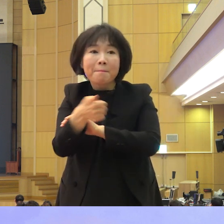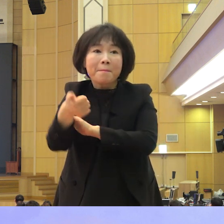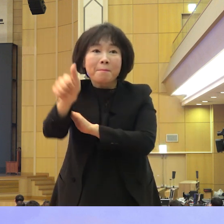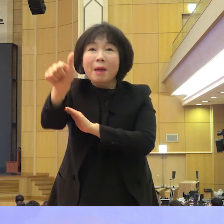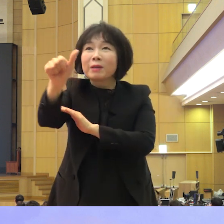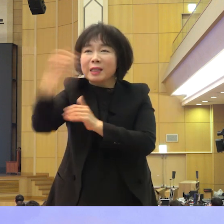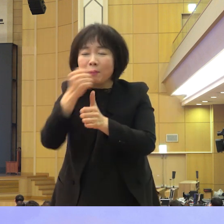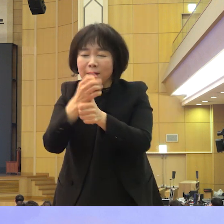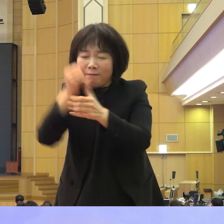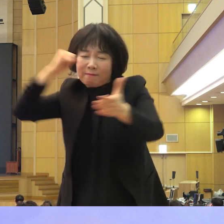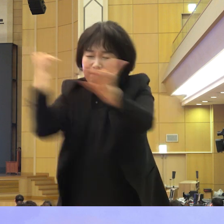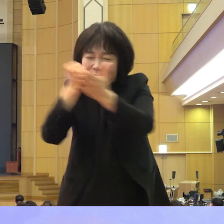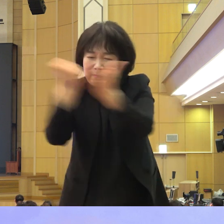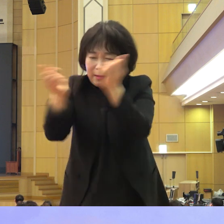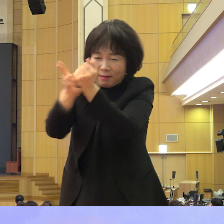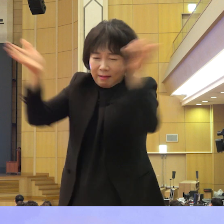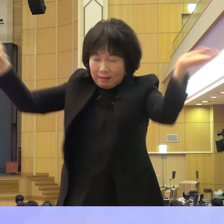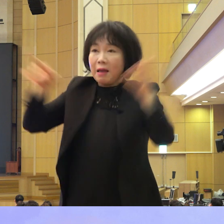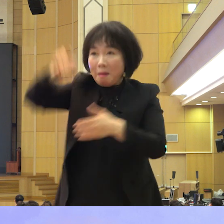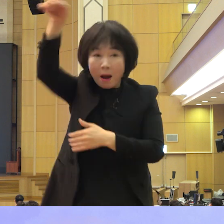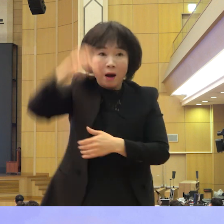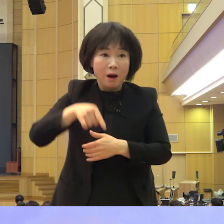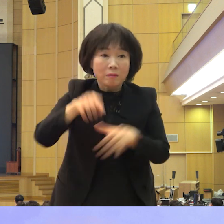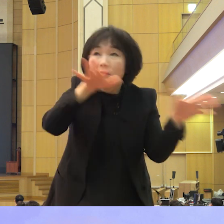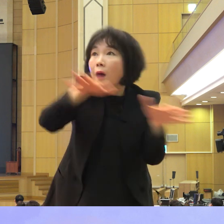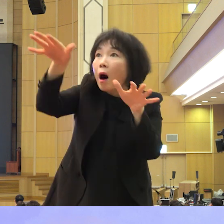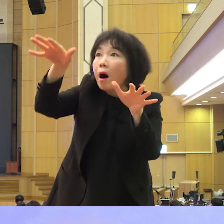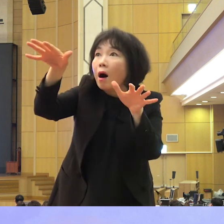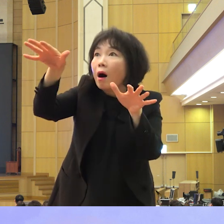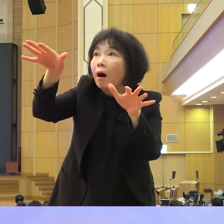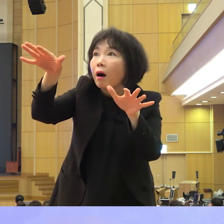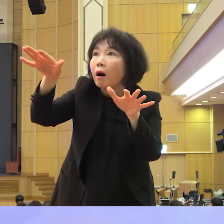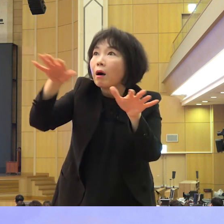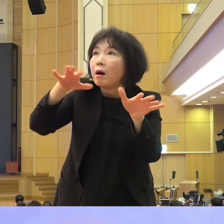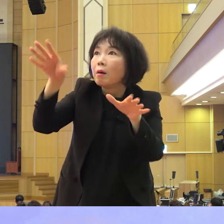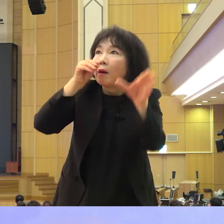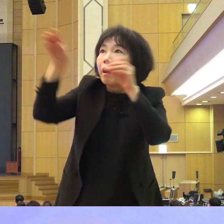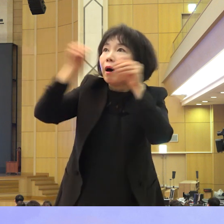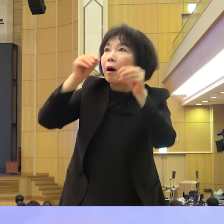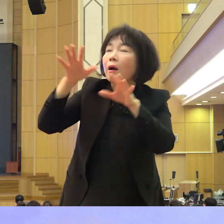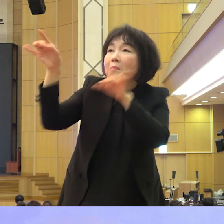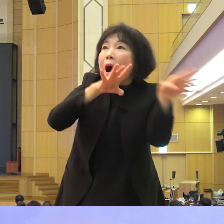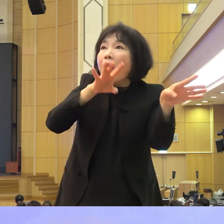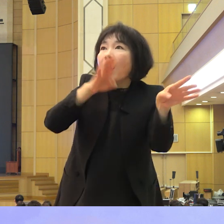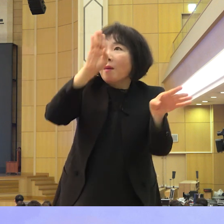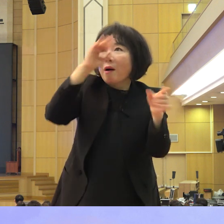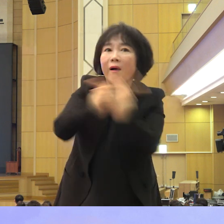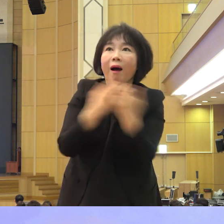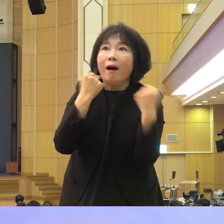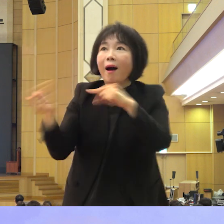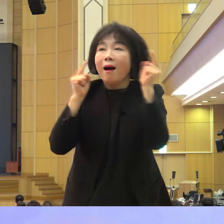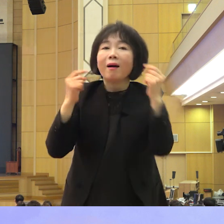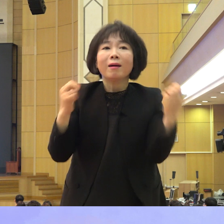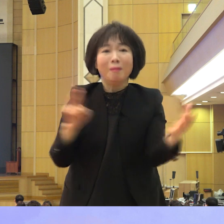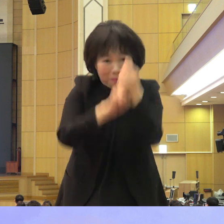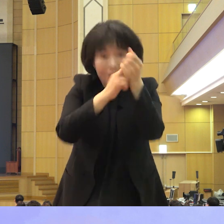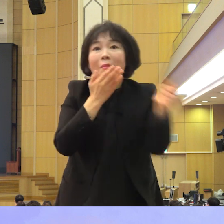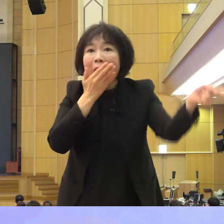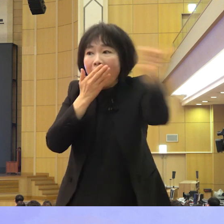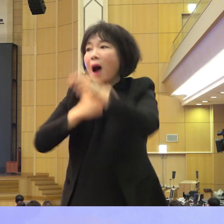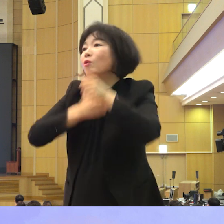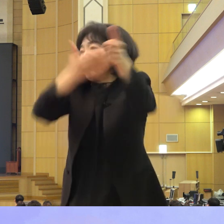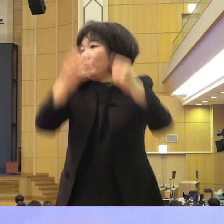그 장대의 놋뱀을 바라보면 병든 자가 낫고 죽을 자가 살게 된다. 그 내용이에요